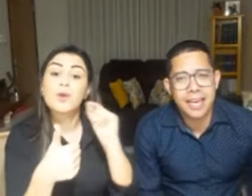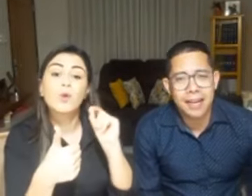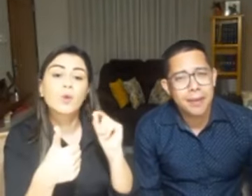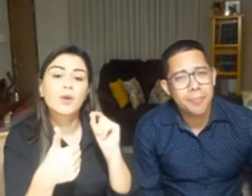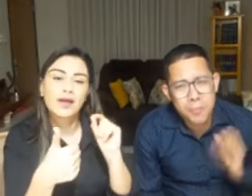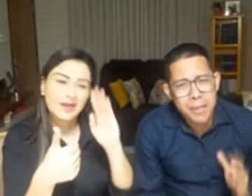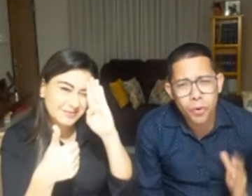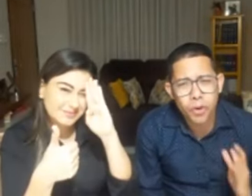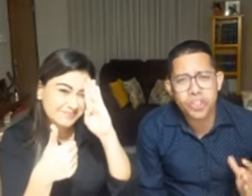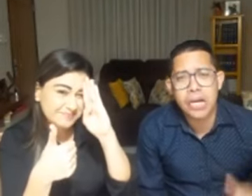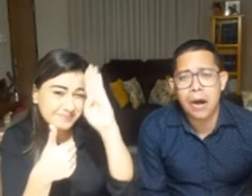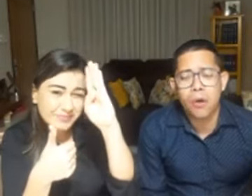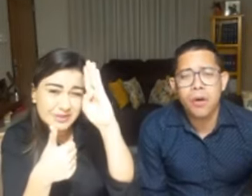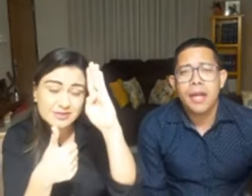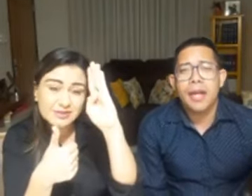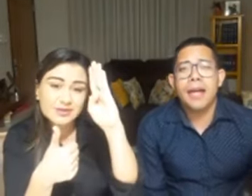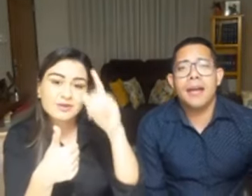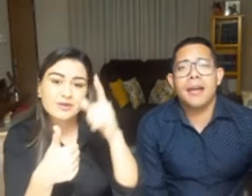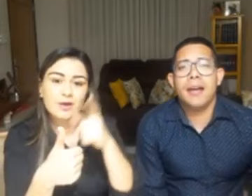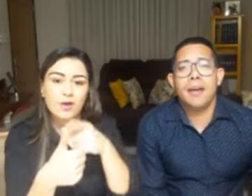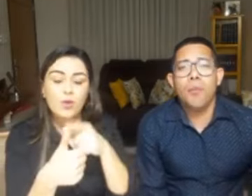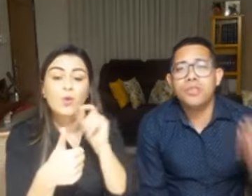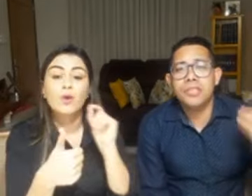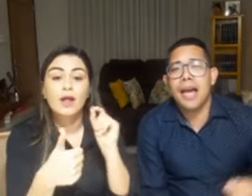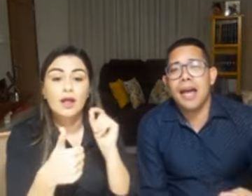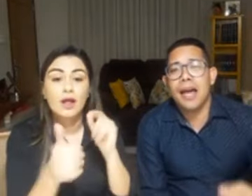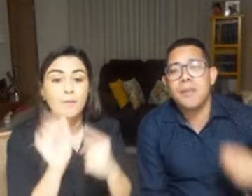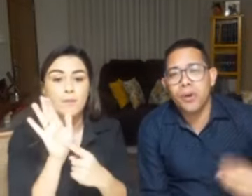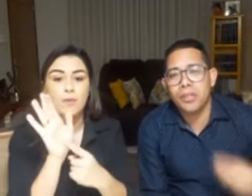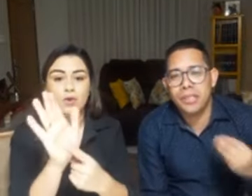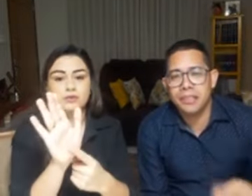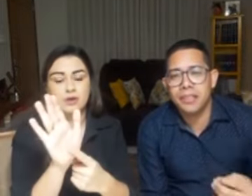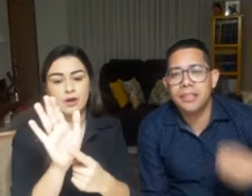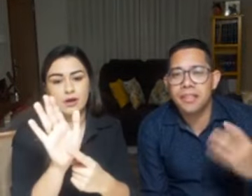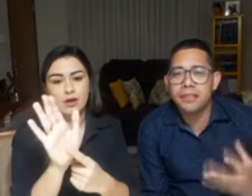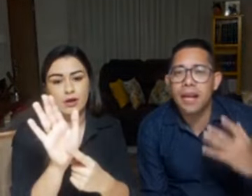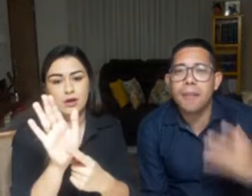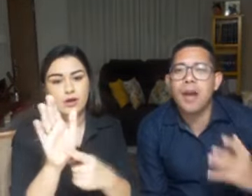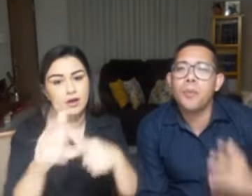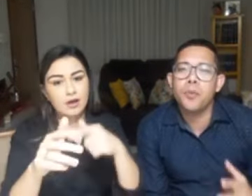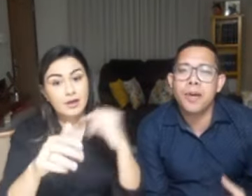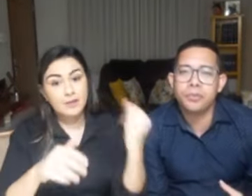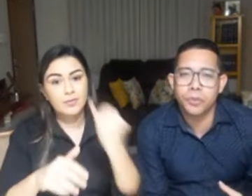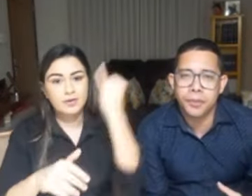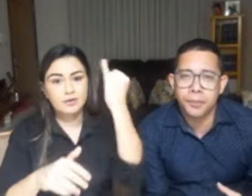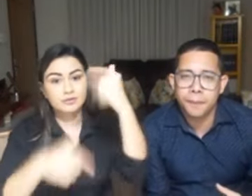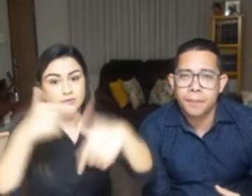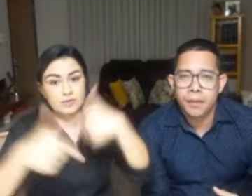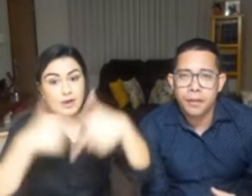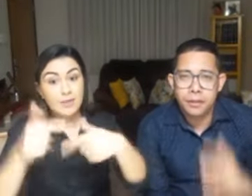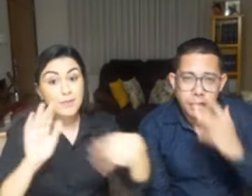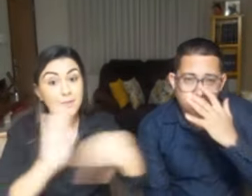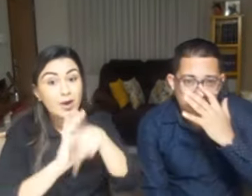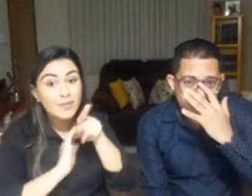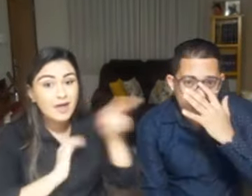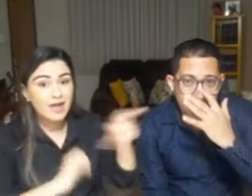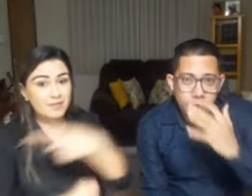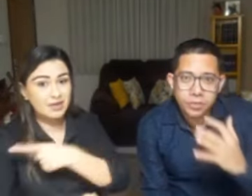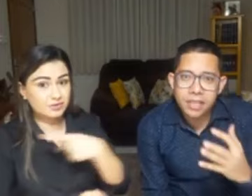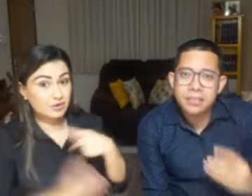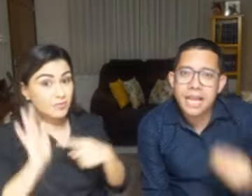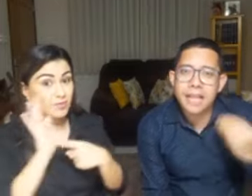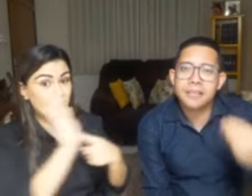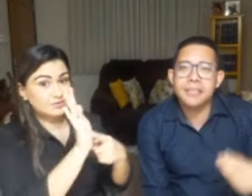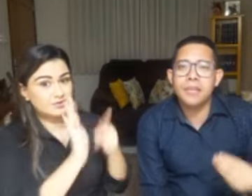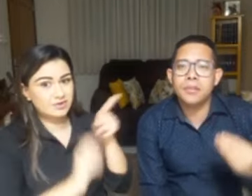que é primordial, é mostrar a importância desse trabalho para o pastor. Então,